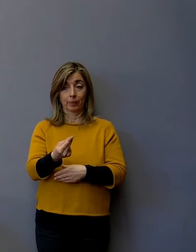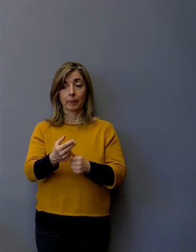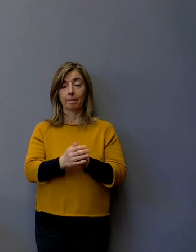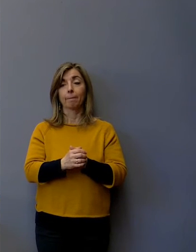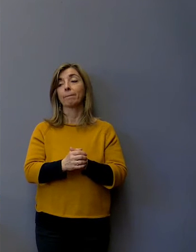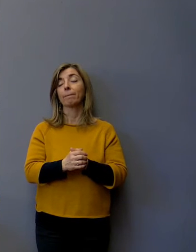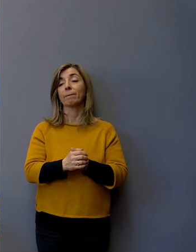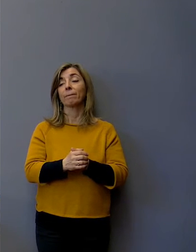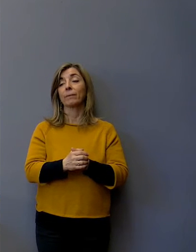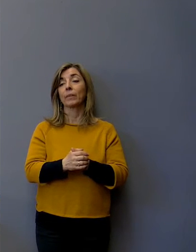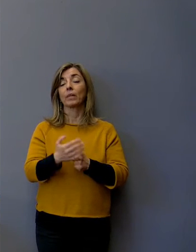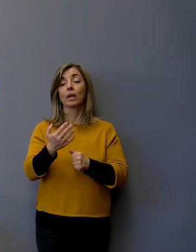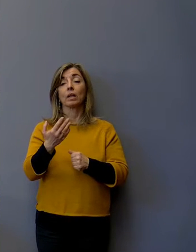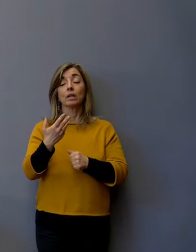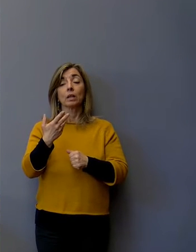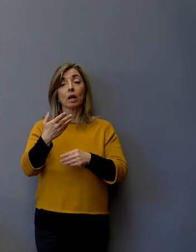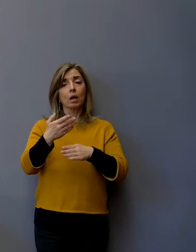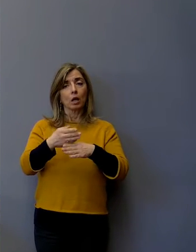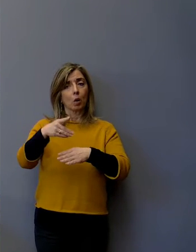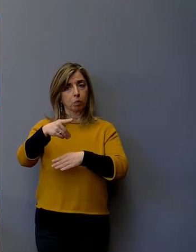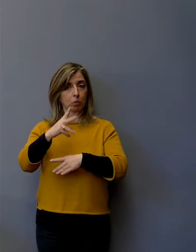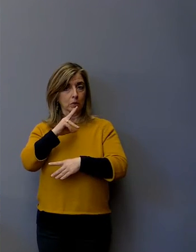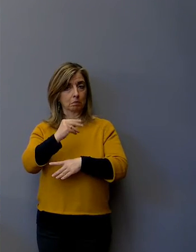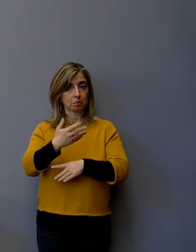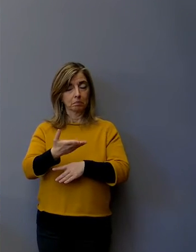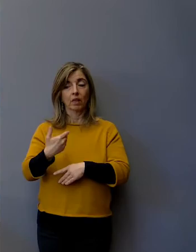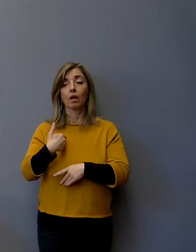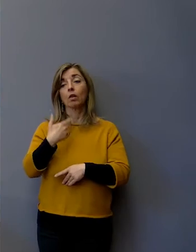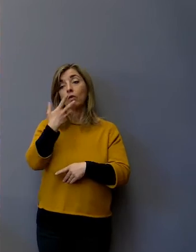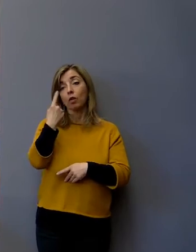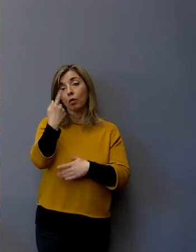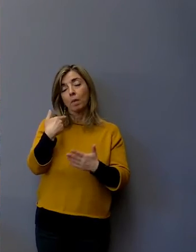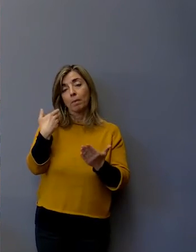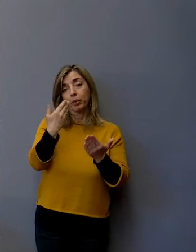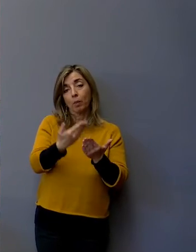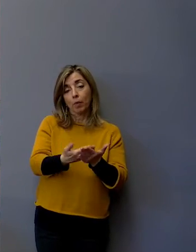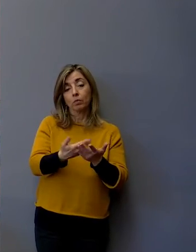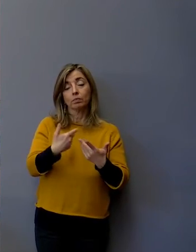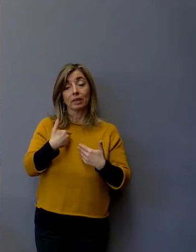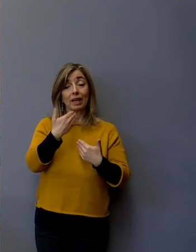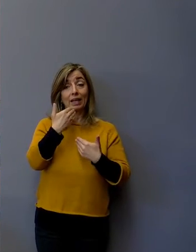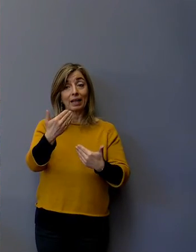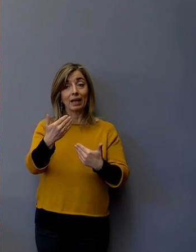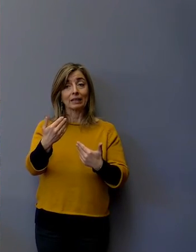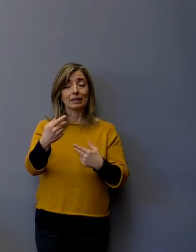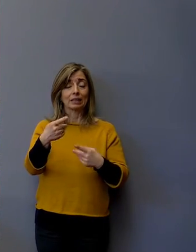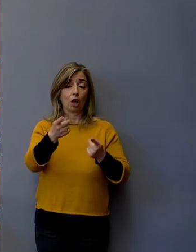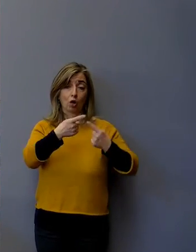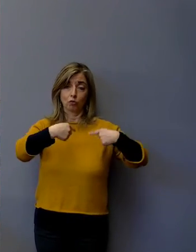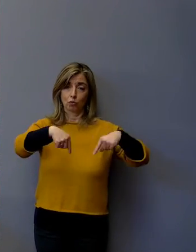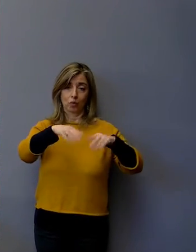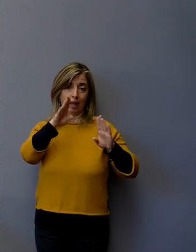presidente volevo fare una proposta perché io ringrazio dell'attenzione alla giunta ma il mio emendamento